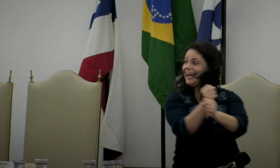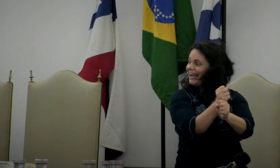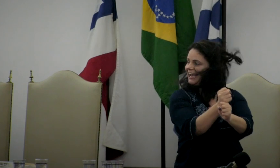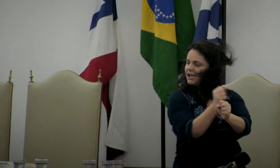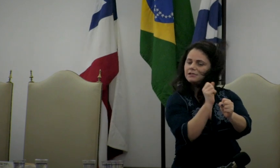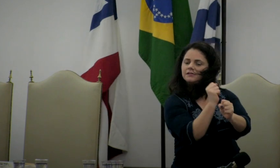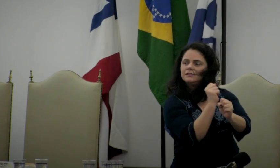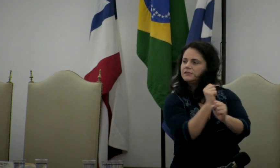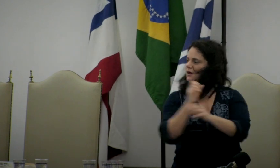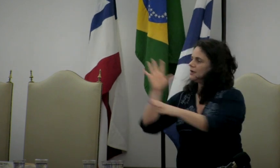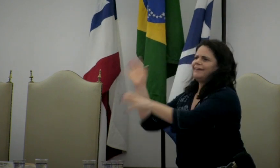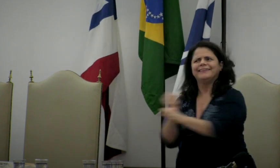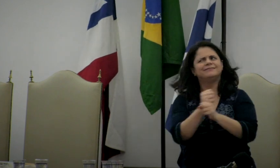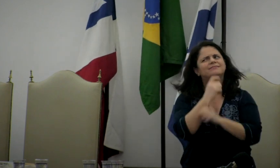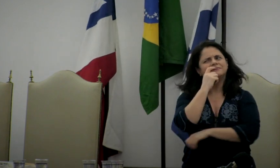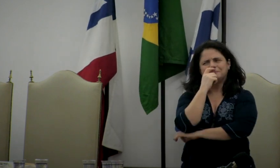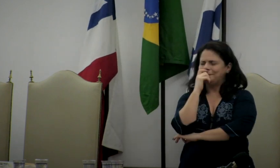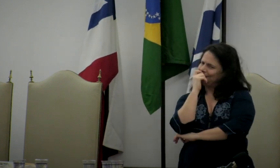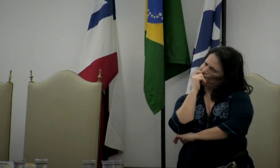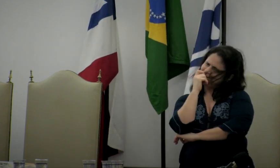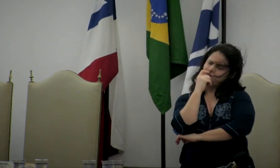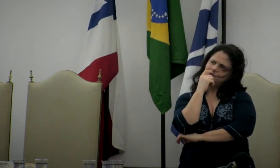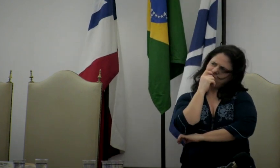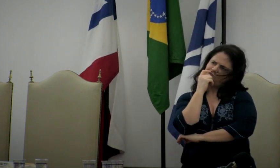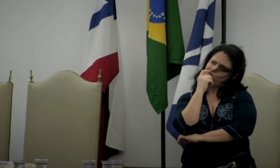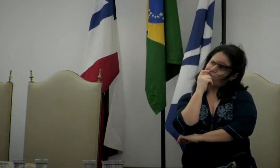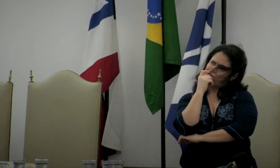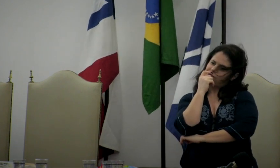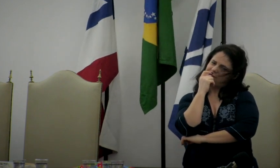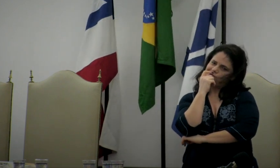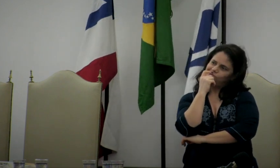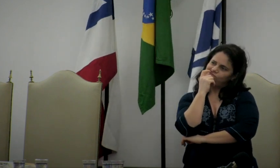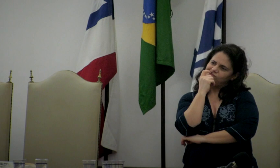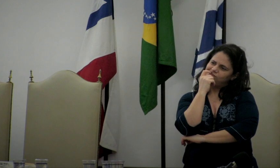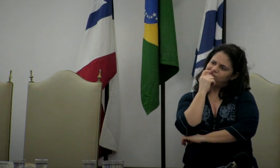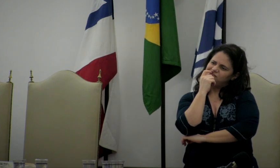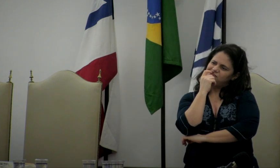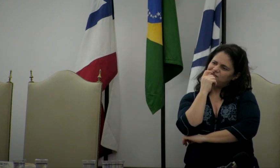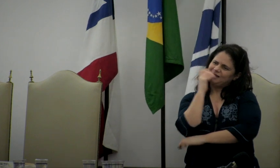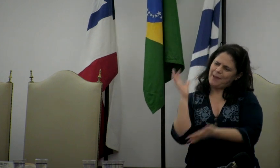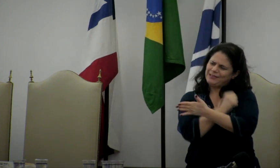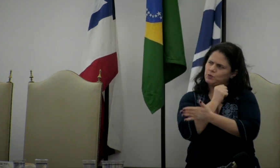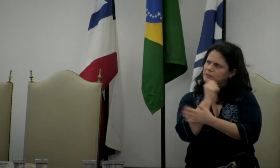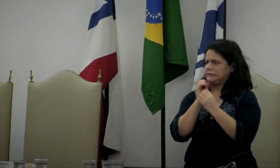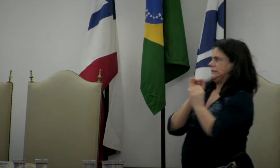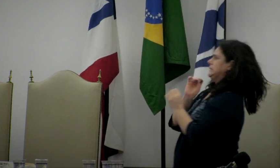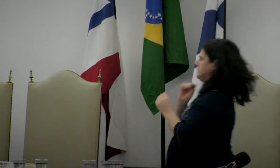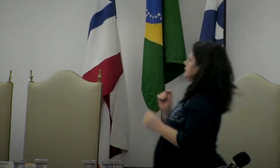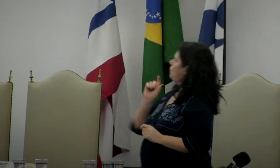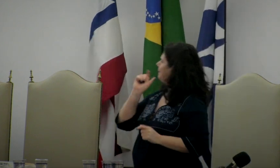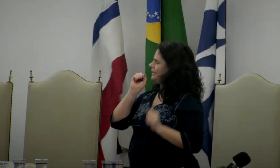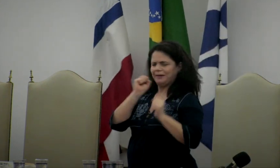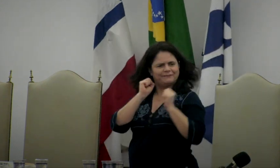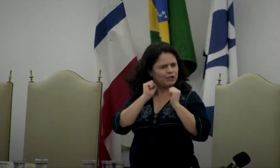captura, é um roubo dessa criança? Não está parecendo um pouco estranho isso?